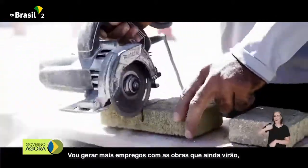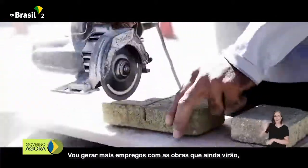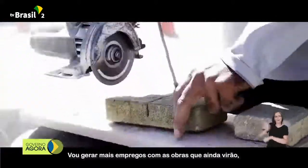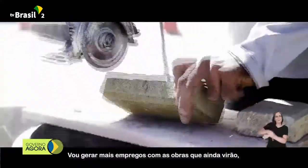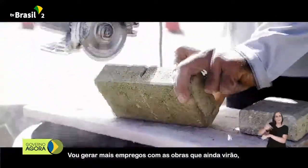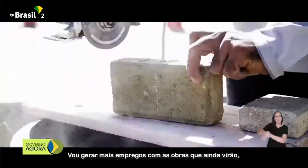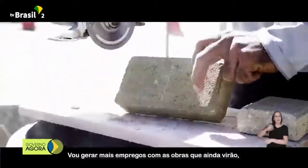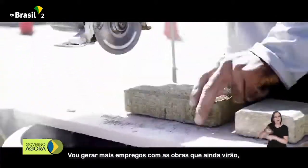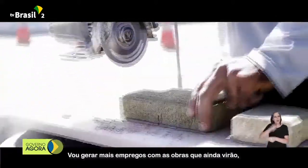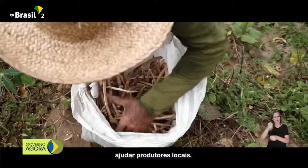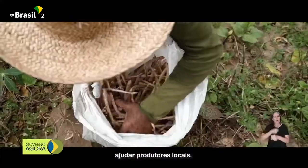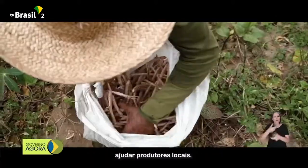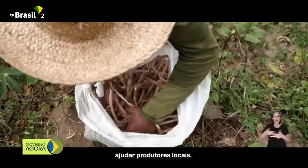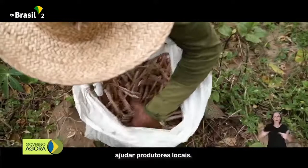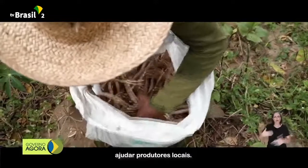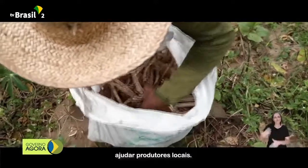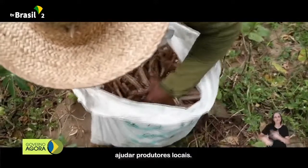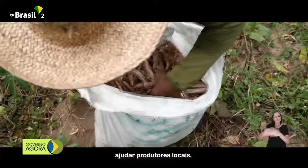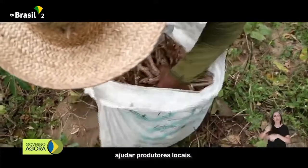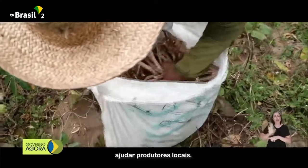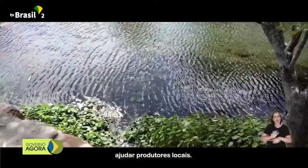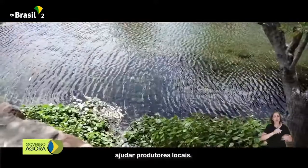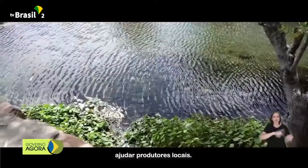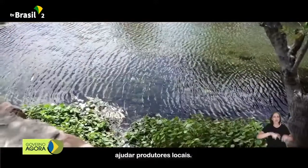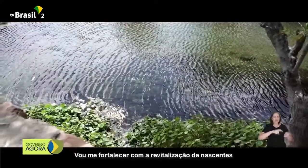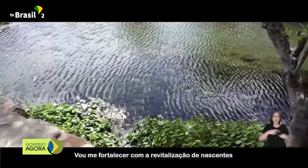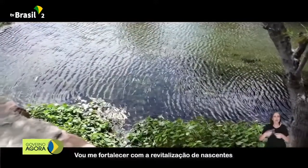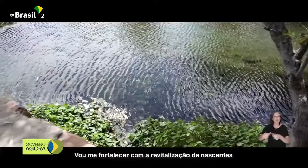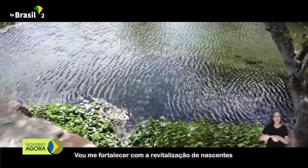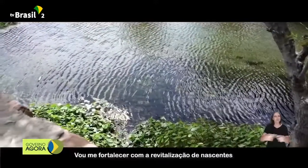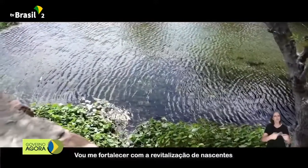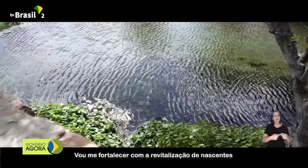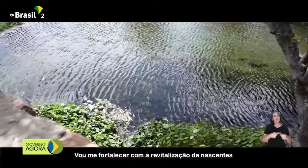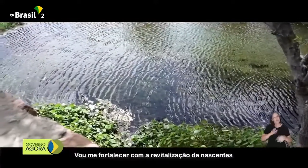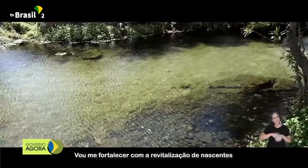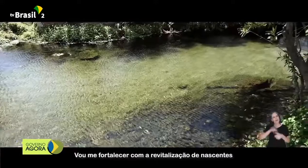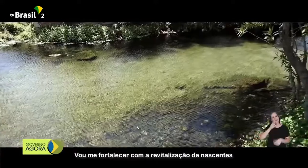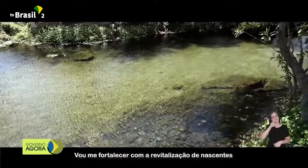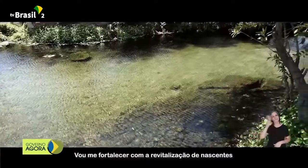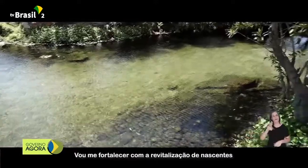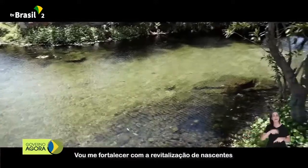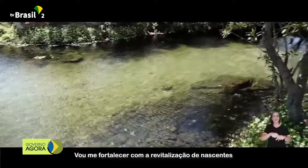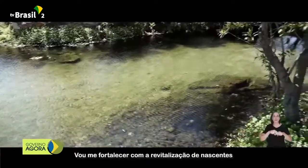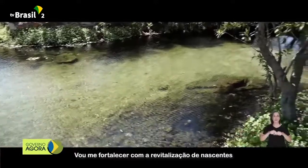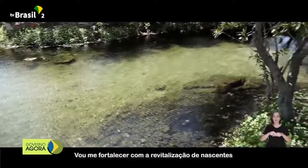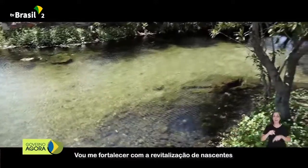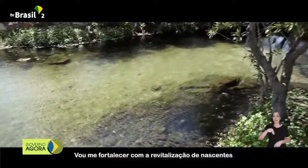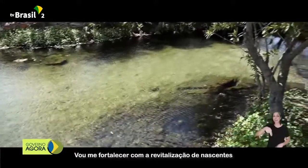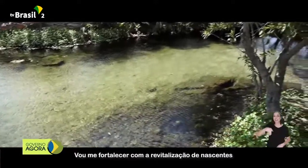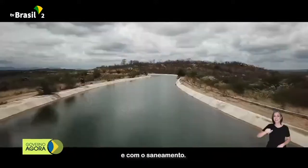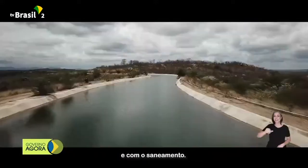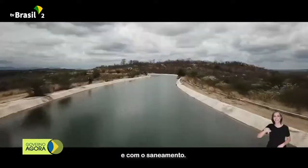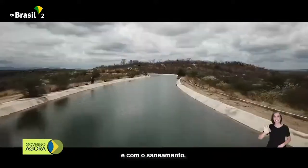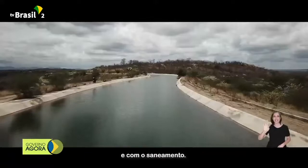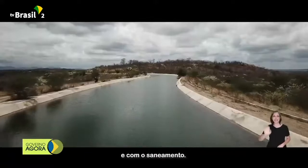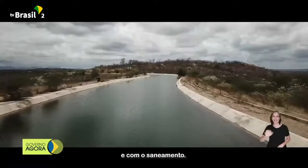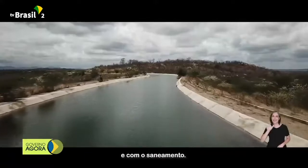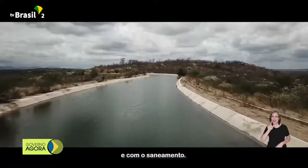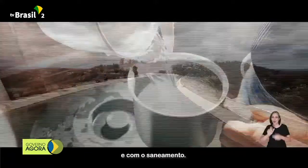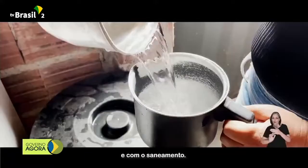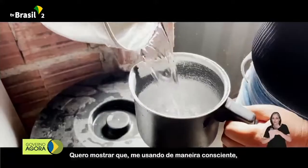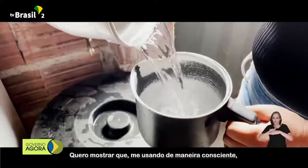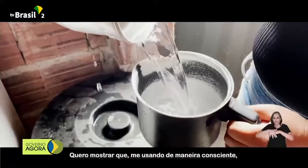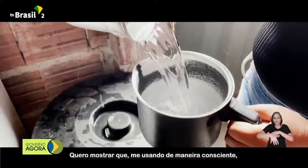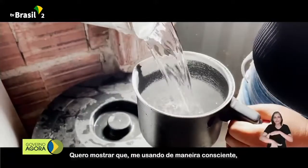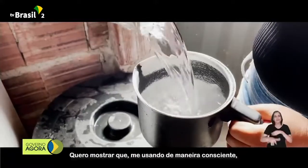as obras que ainda virão, ajudar produtores locais, vou me fortalecer com a revitalização de nascentes e com o